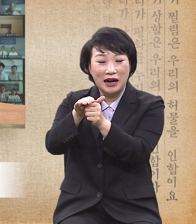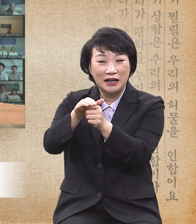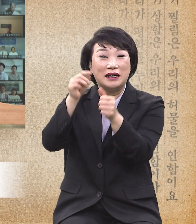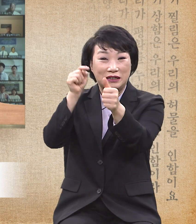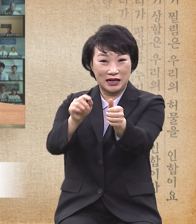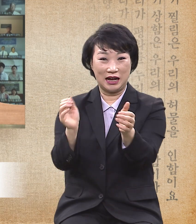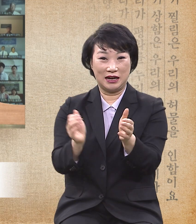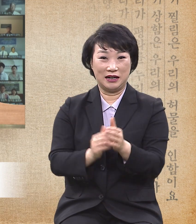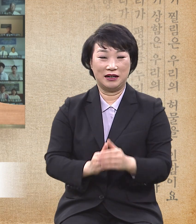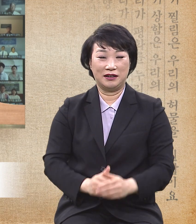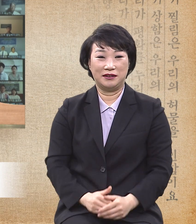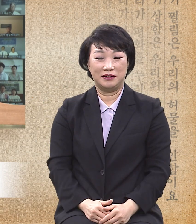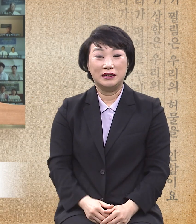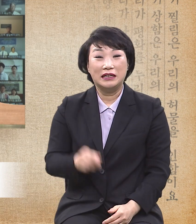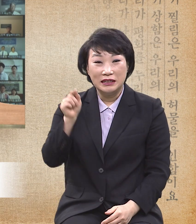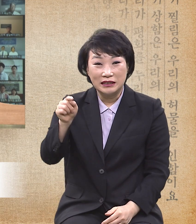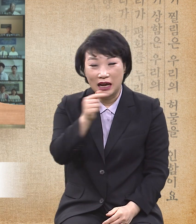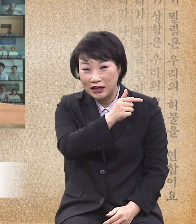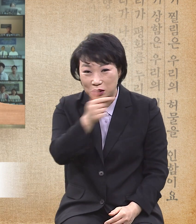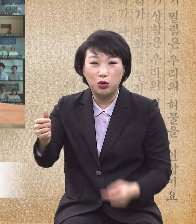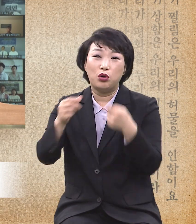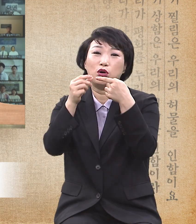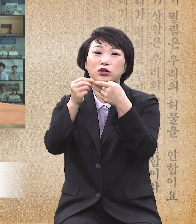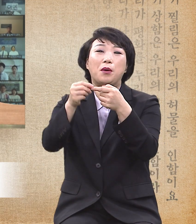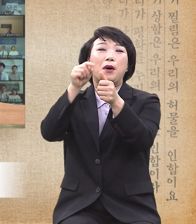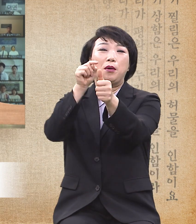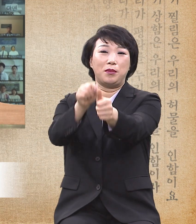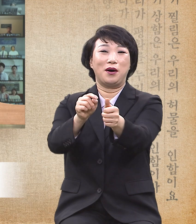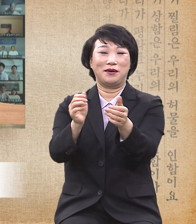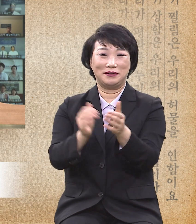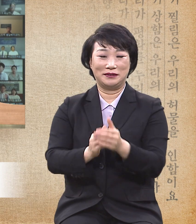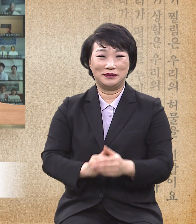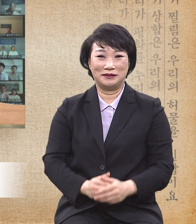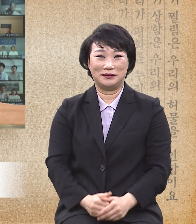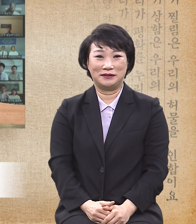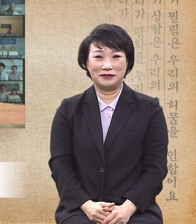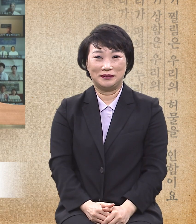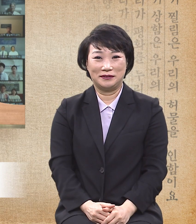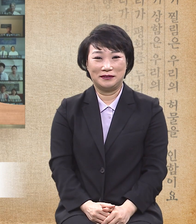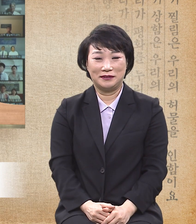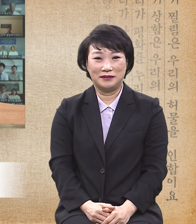사랑하라 하셨으니 이것이 크고 첫째 되는 계명이요